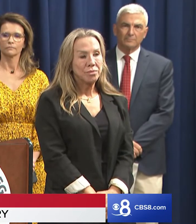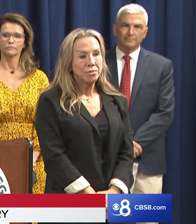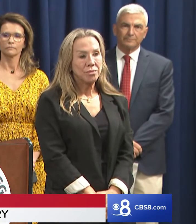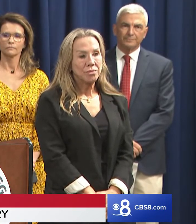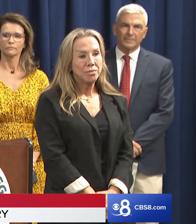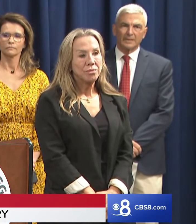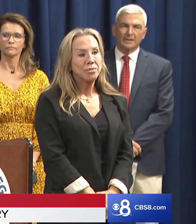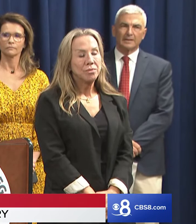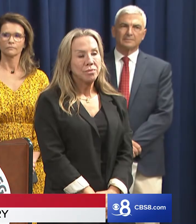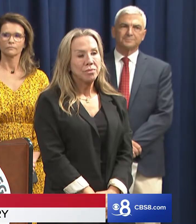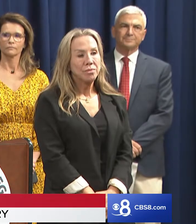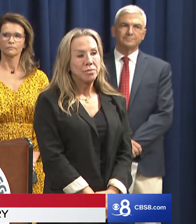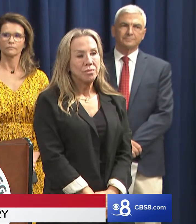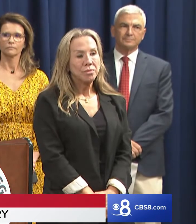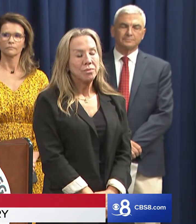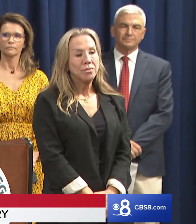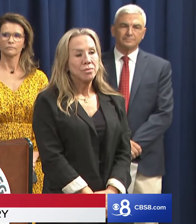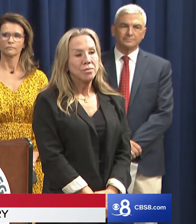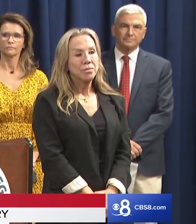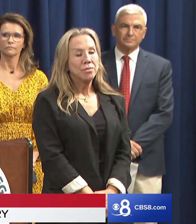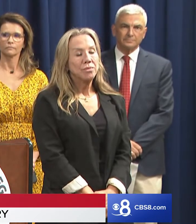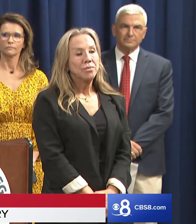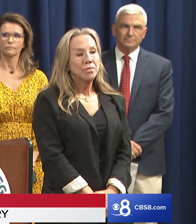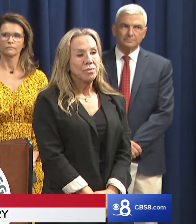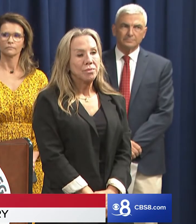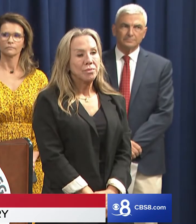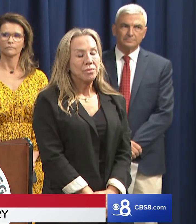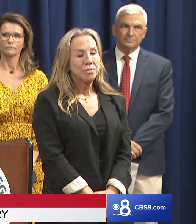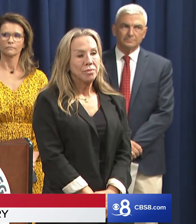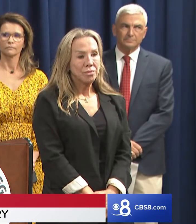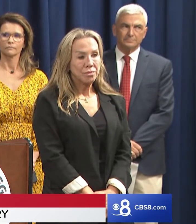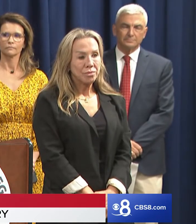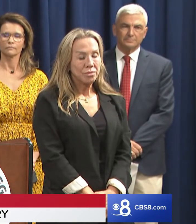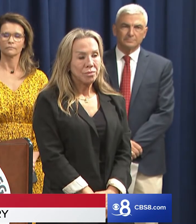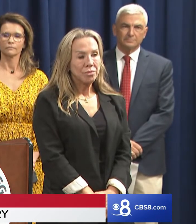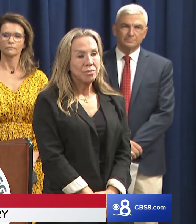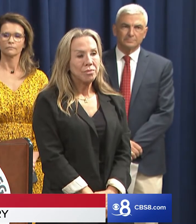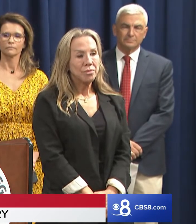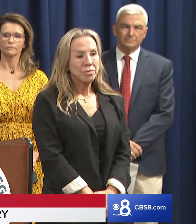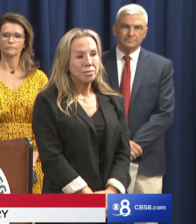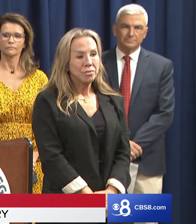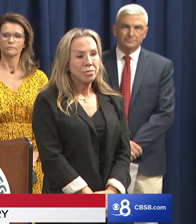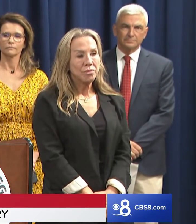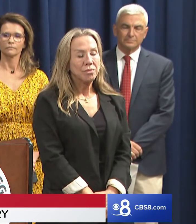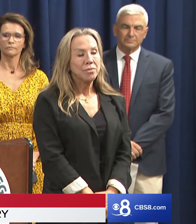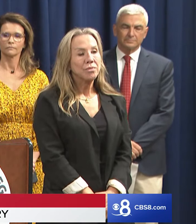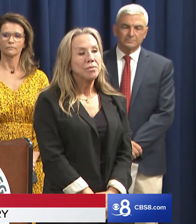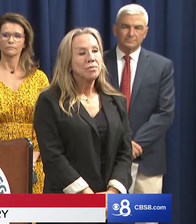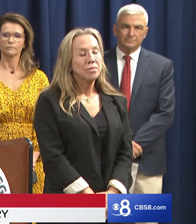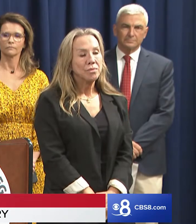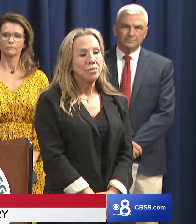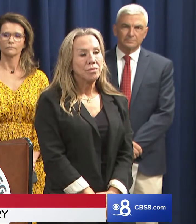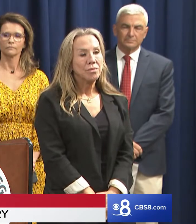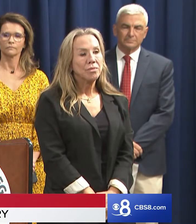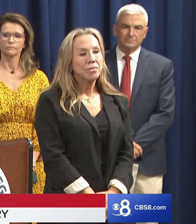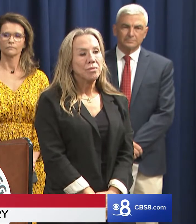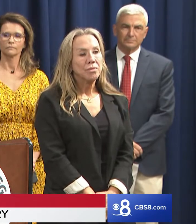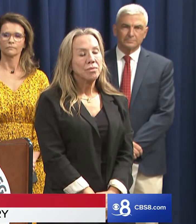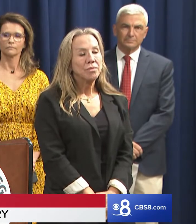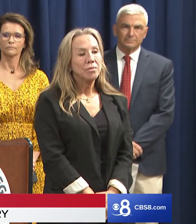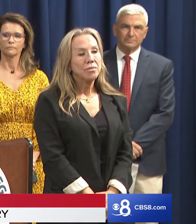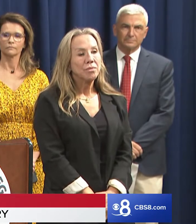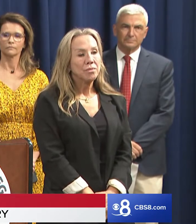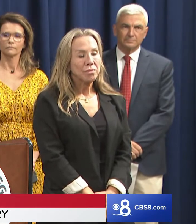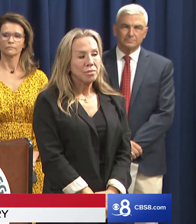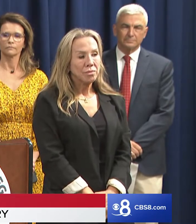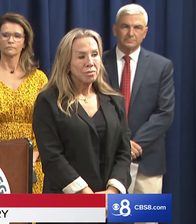agencias y las otras agencias de agua puedan responder a esta situación inmediatamente. Esta advertencia está en las páginas de web, en todas las